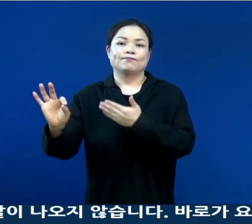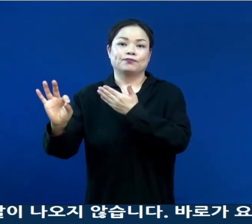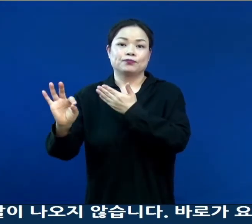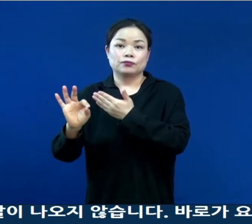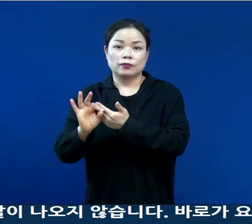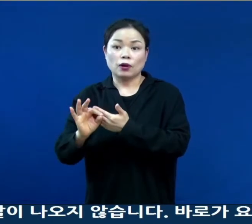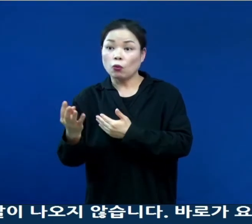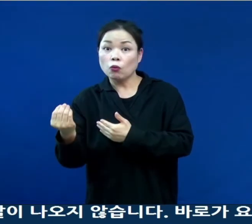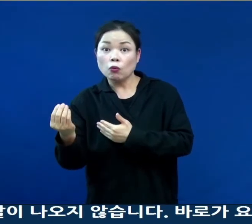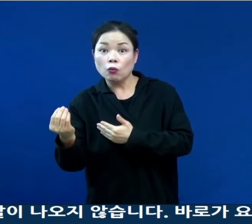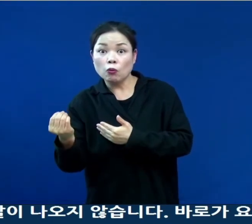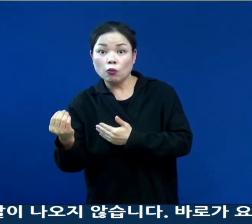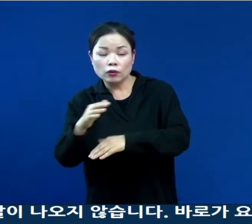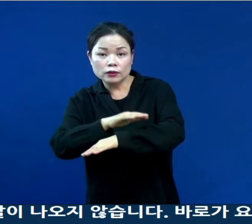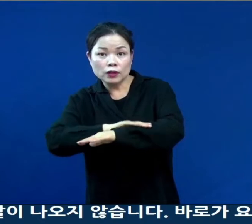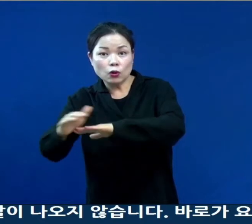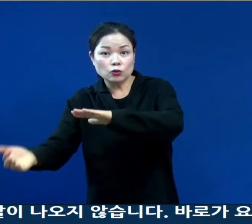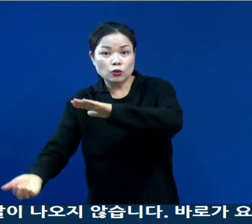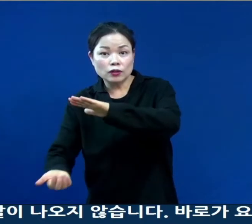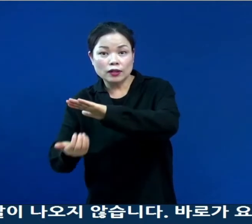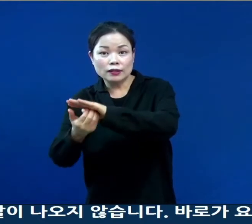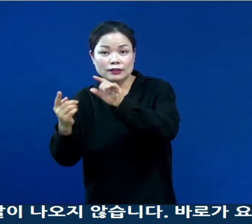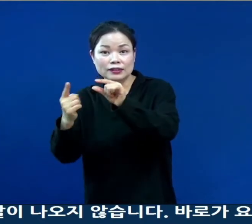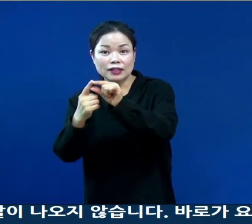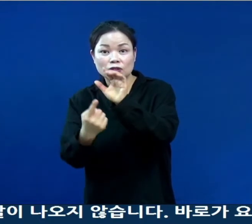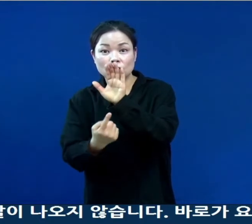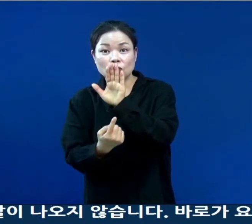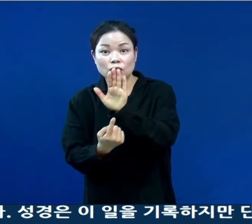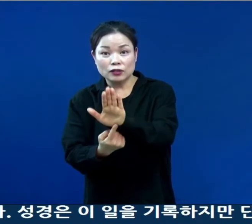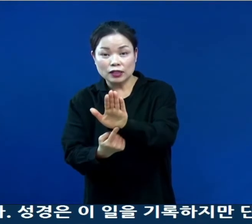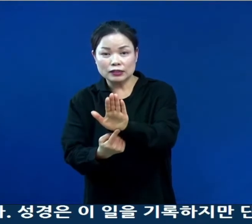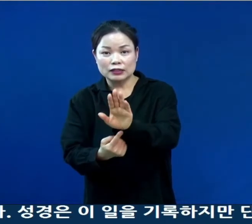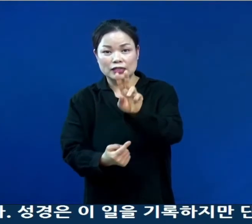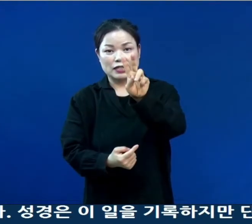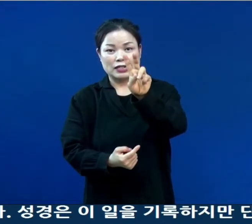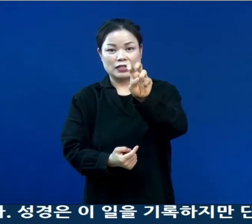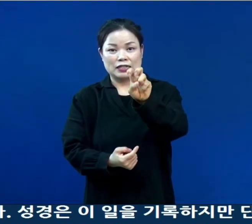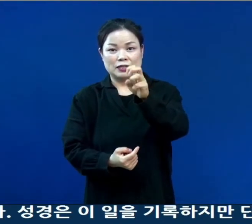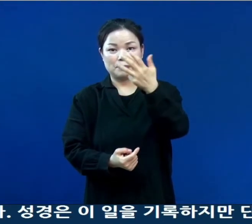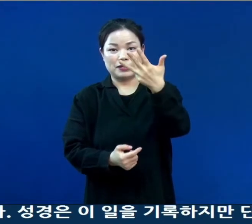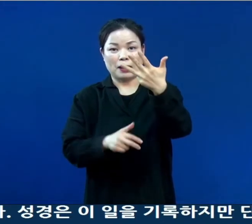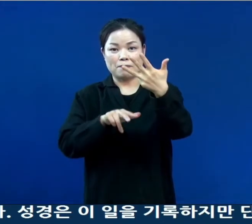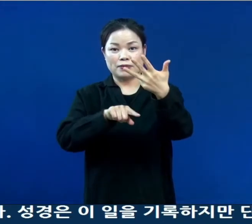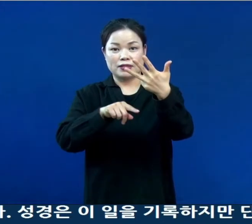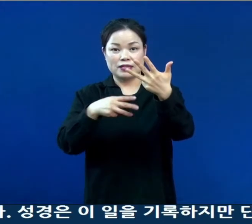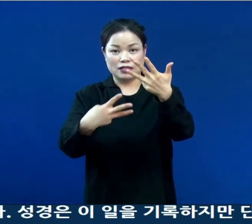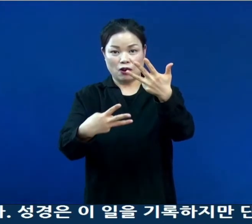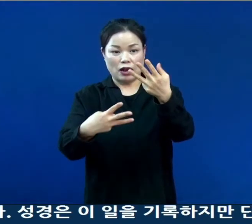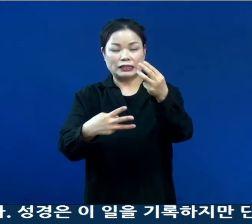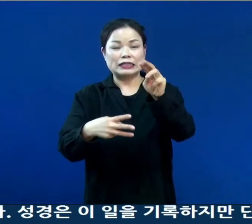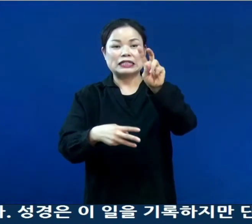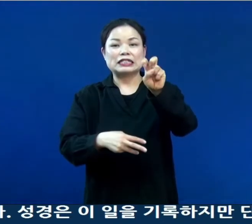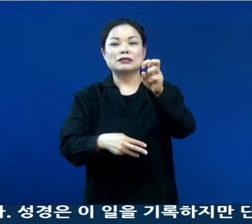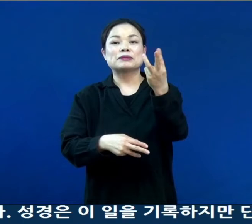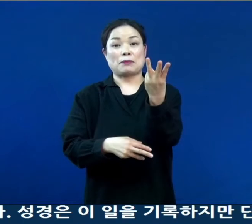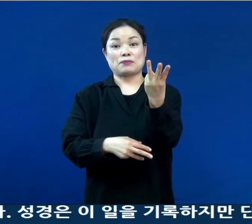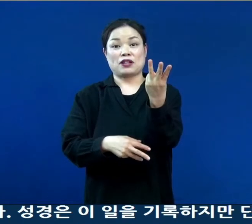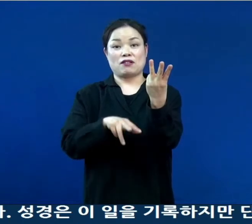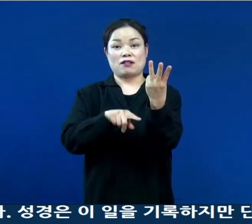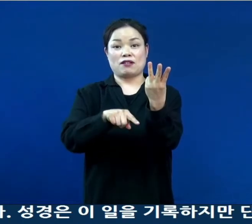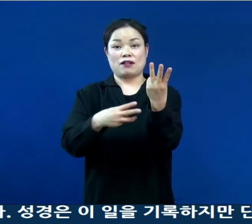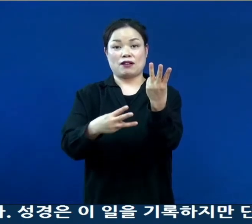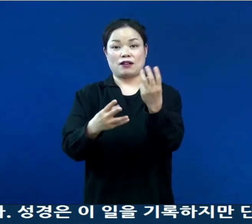그렇다면 언제 형통이라는 말이 나올까요? 우리 23절을 한번 참고해 보시기 바랍니다.